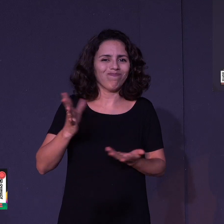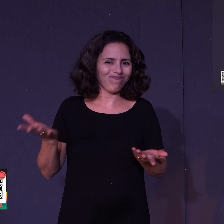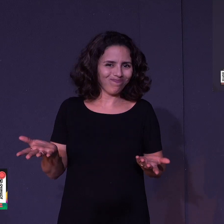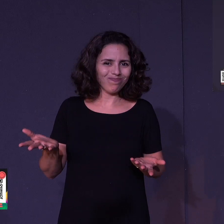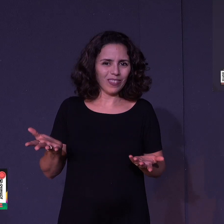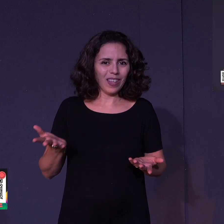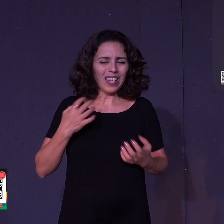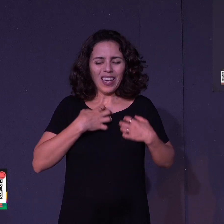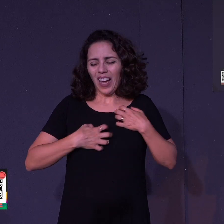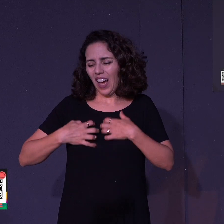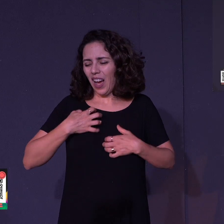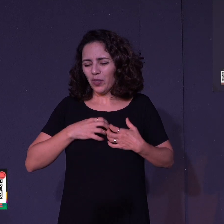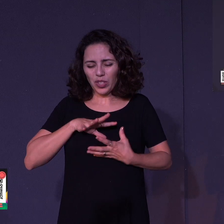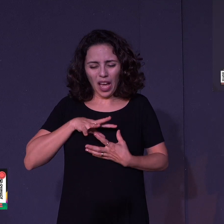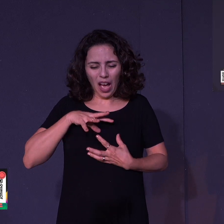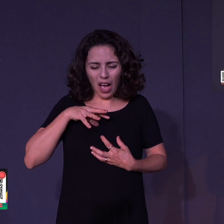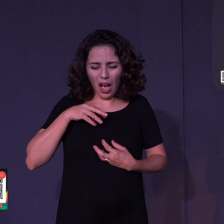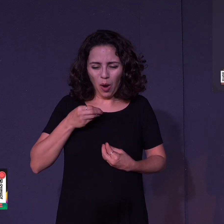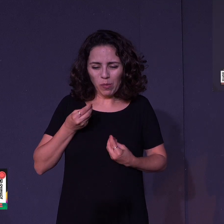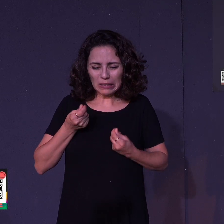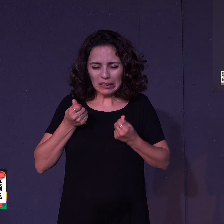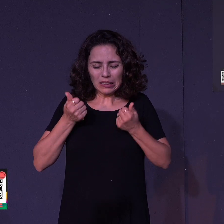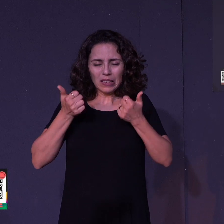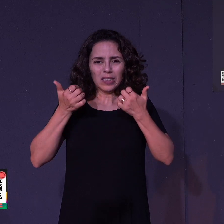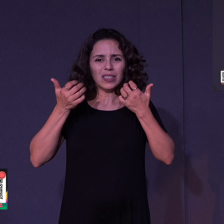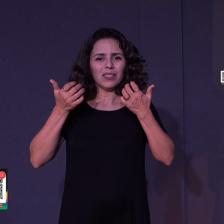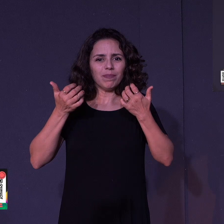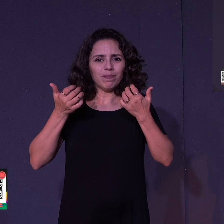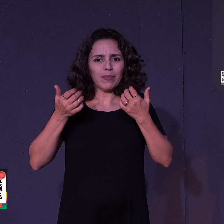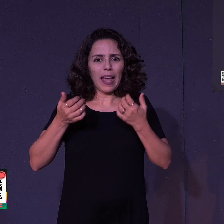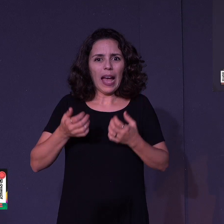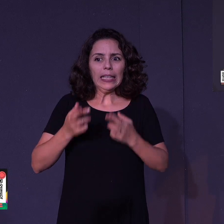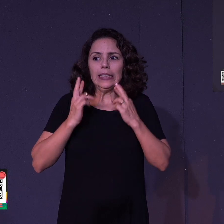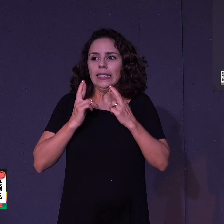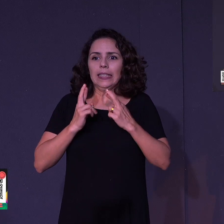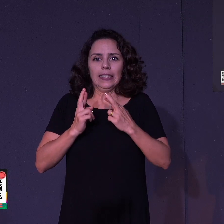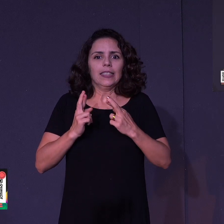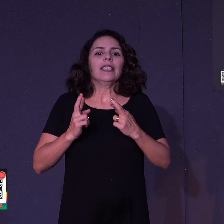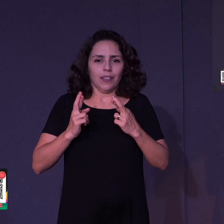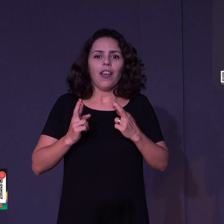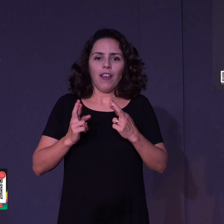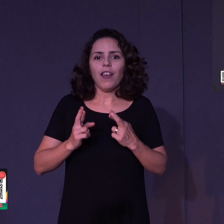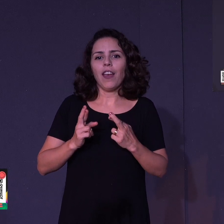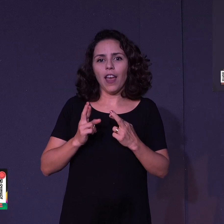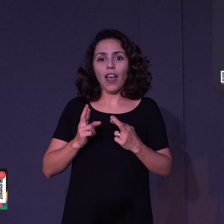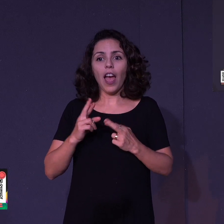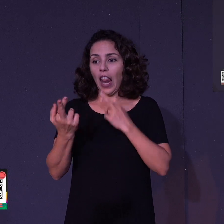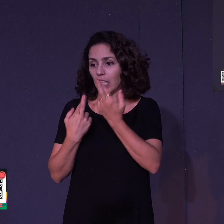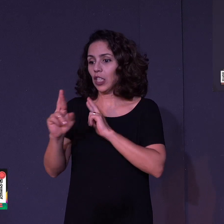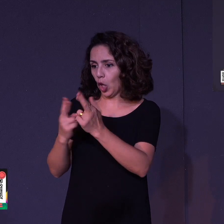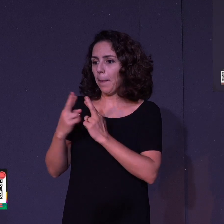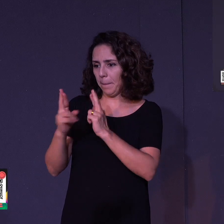centro da nossa emoção. Quando não, pior, geramos expectativas e vivemos em função de